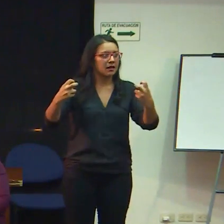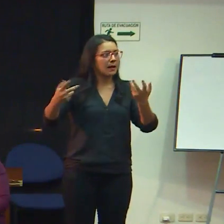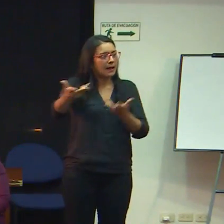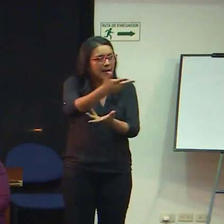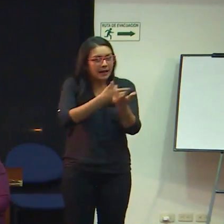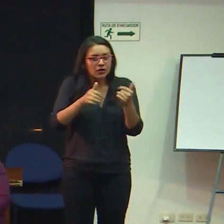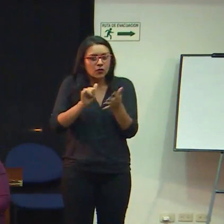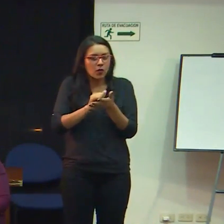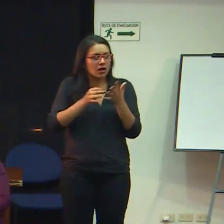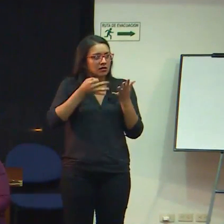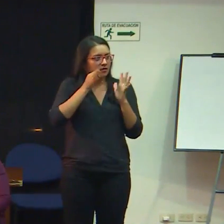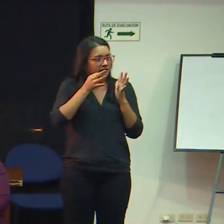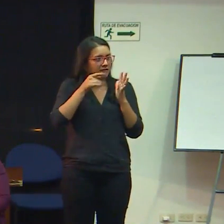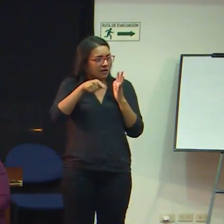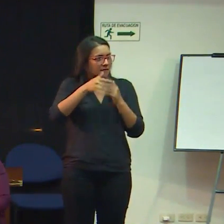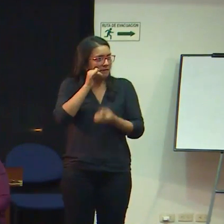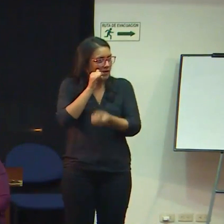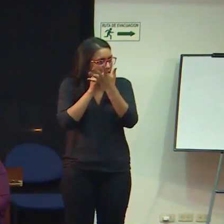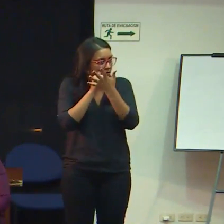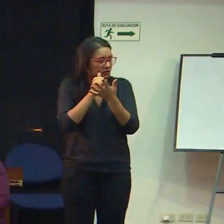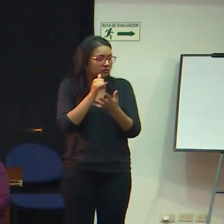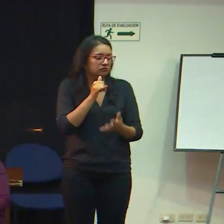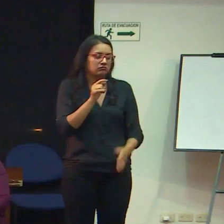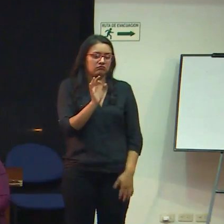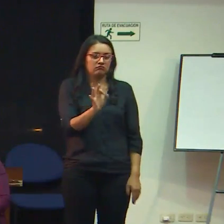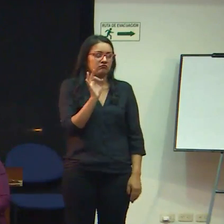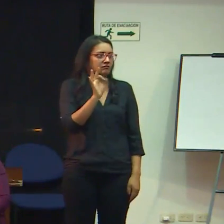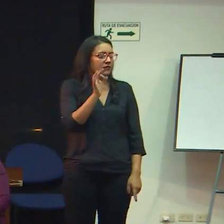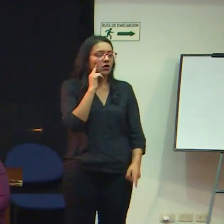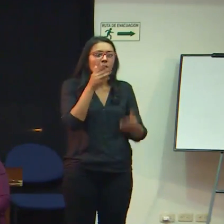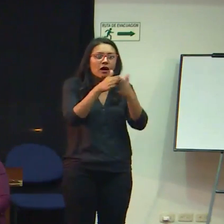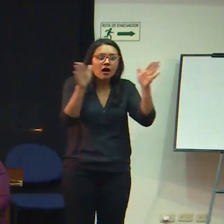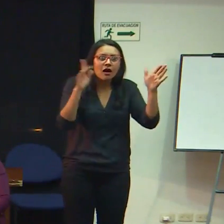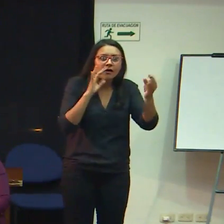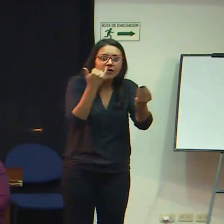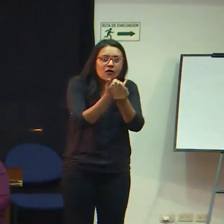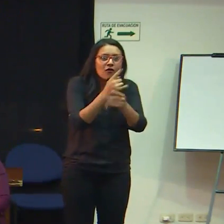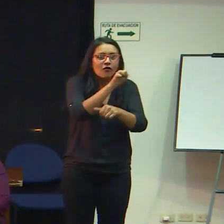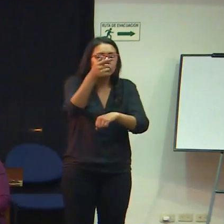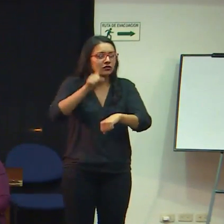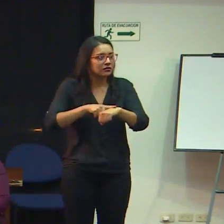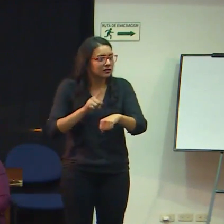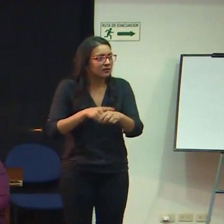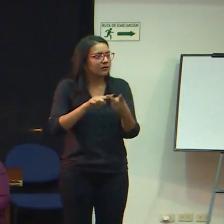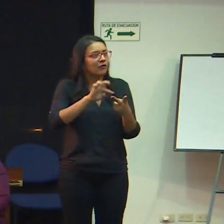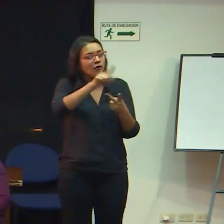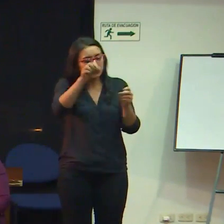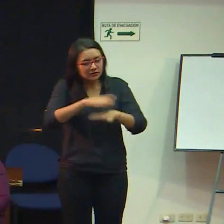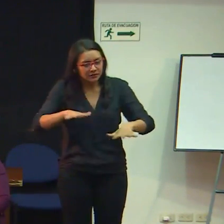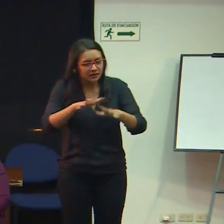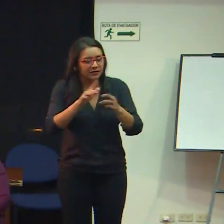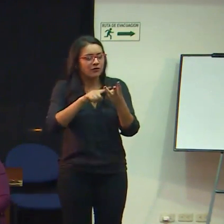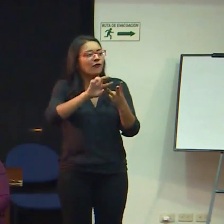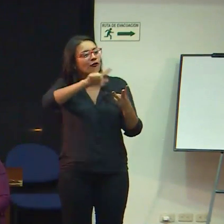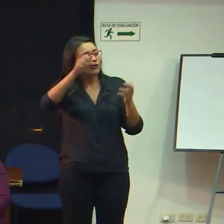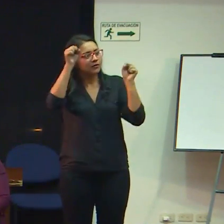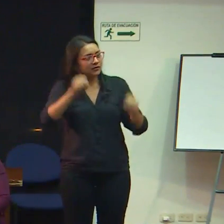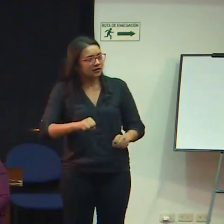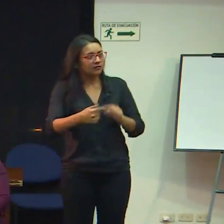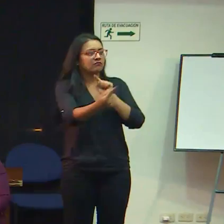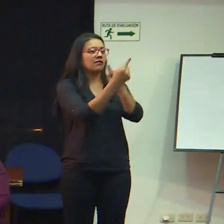como este café pedagógico, que pues da una luz de que hay otros momentos, otros espacios, otras posibilidades